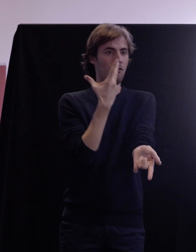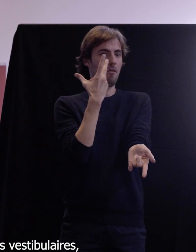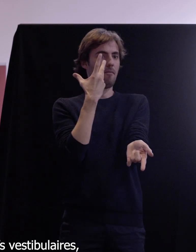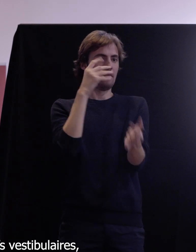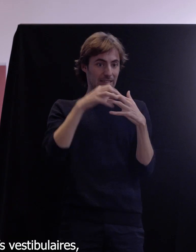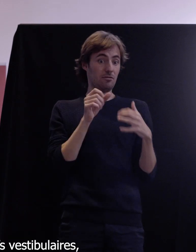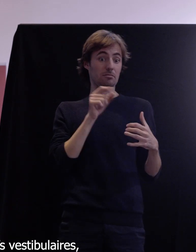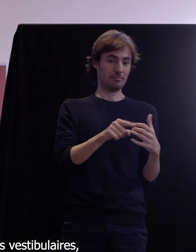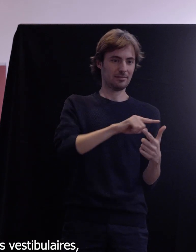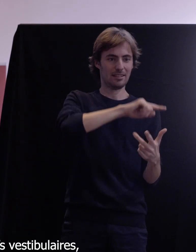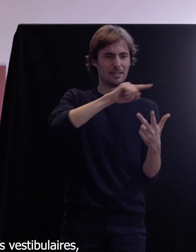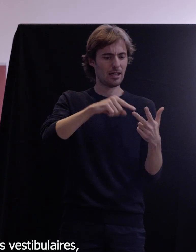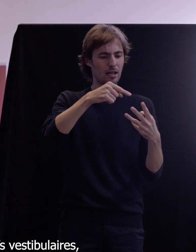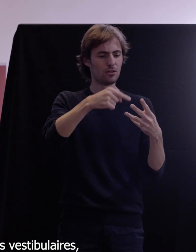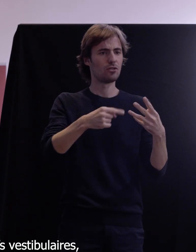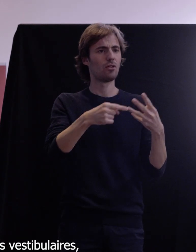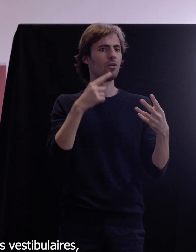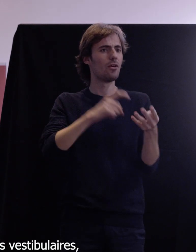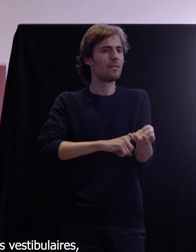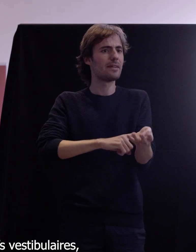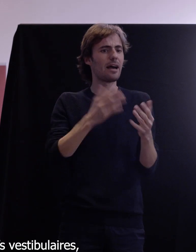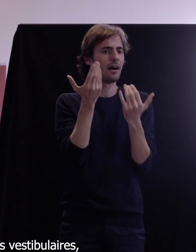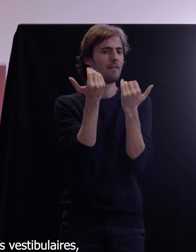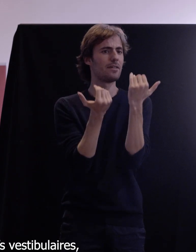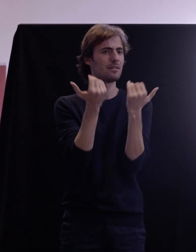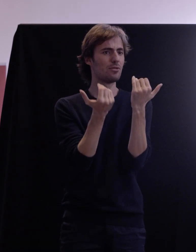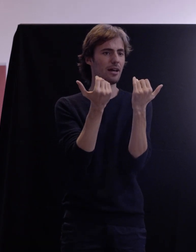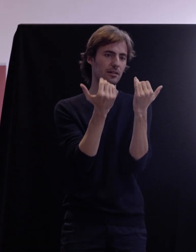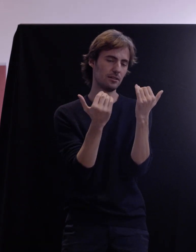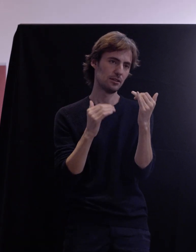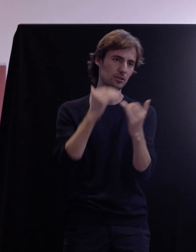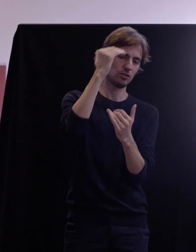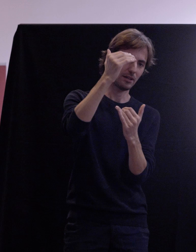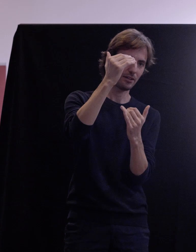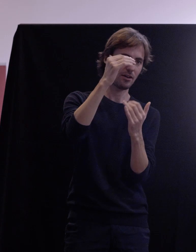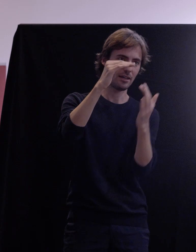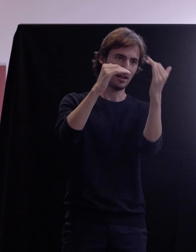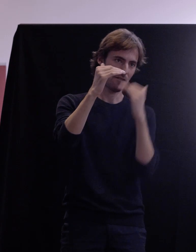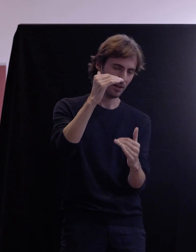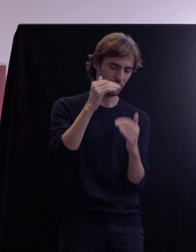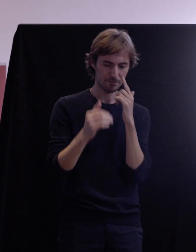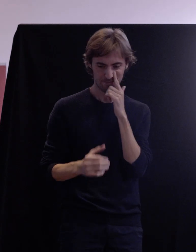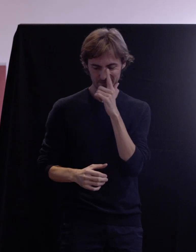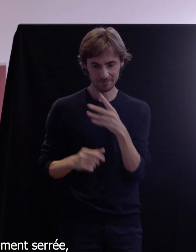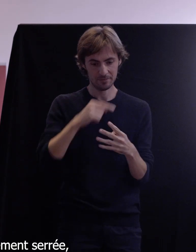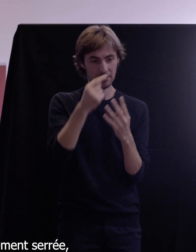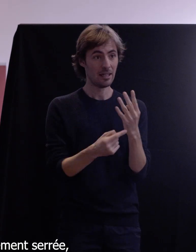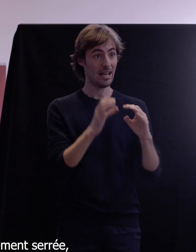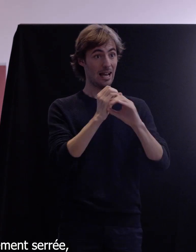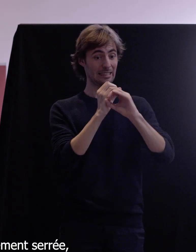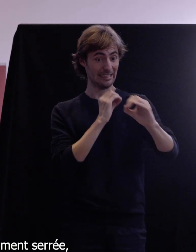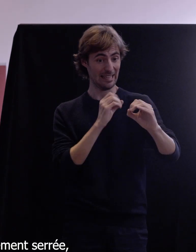cerveau, et il y a 2 nerfs vestibulaires, le nerf vestibulaire supérieur et le nerf vestibulaire inférieur. Et en fait, cette gaine, elle